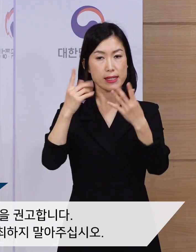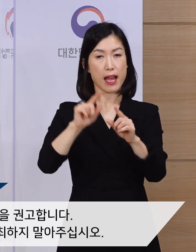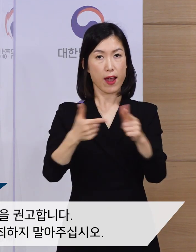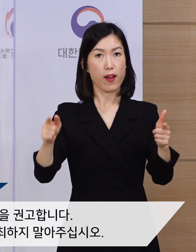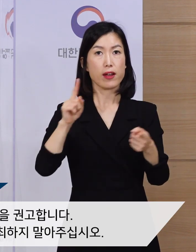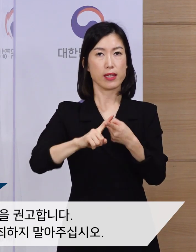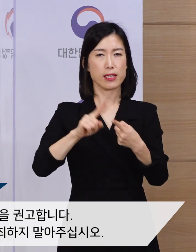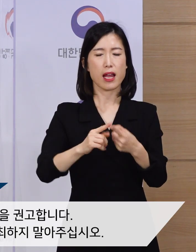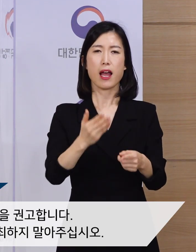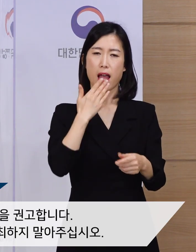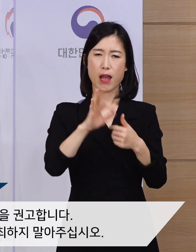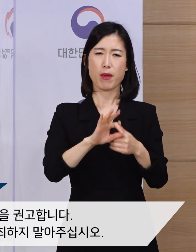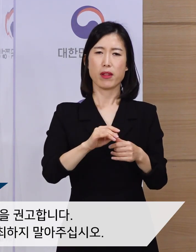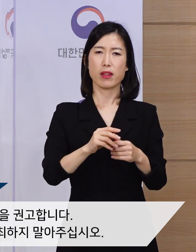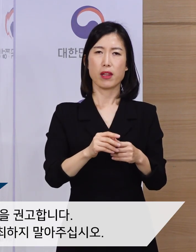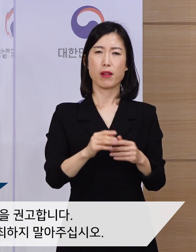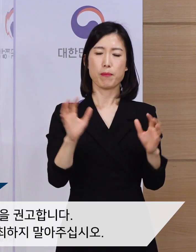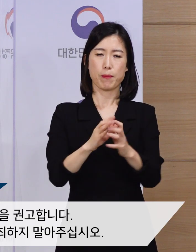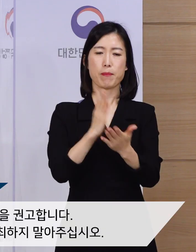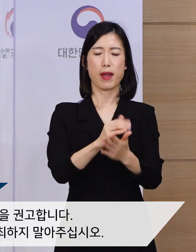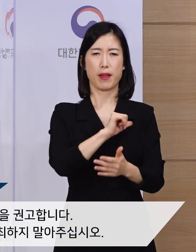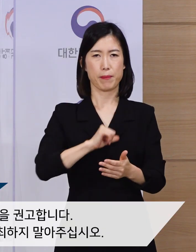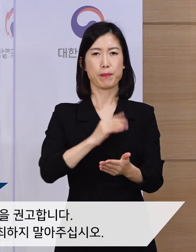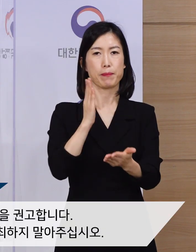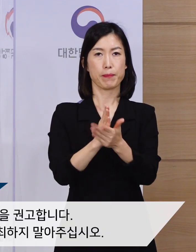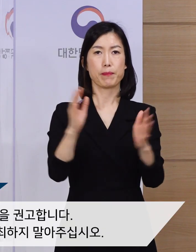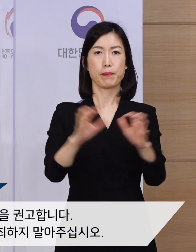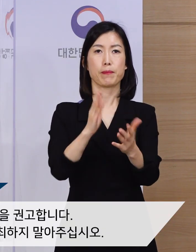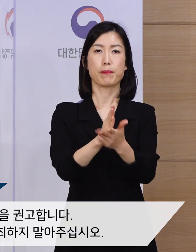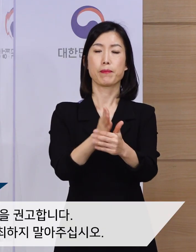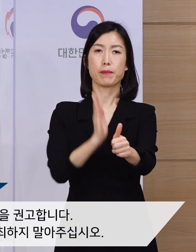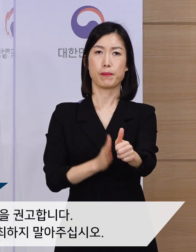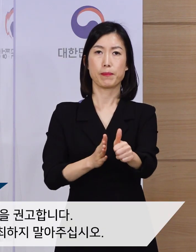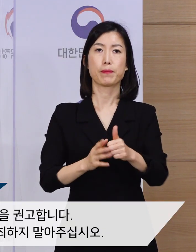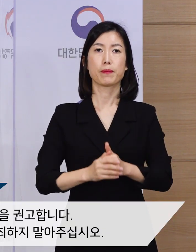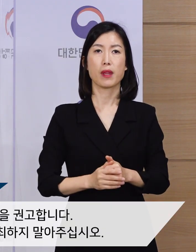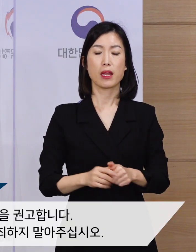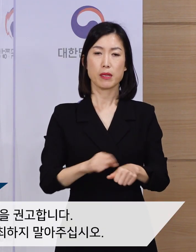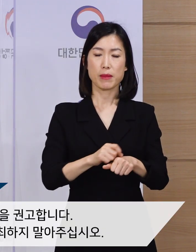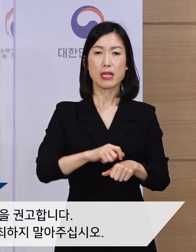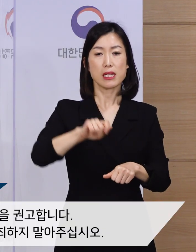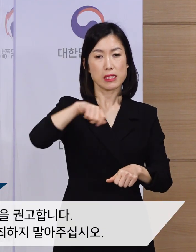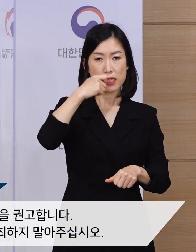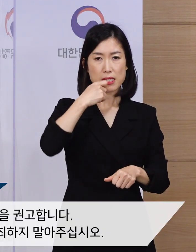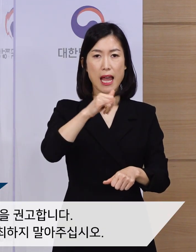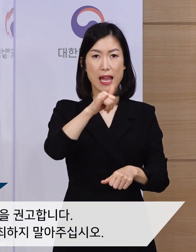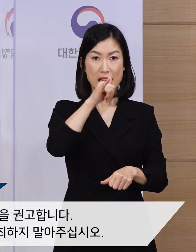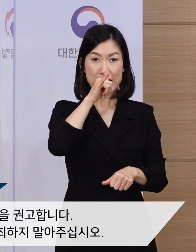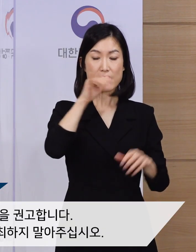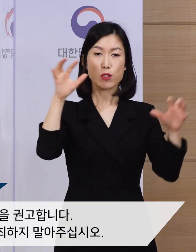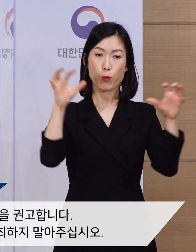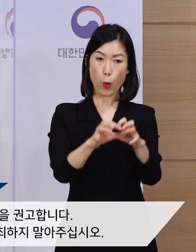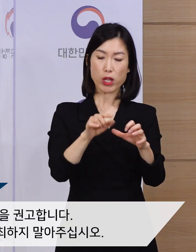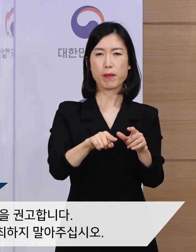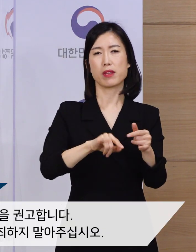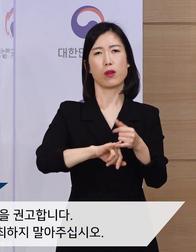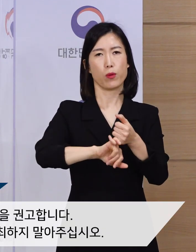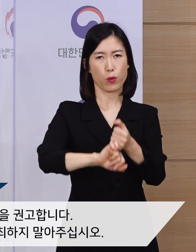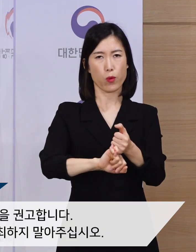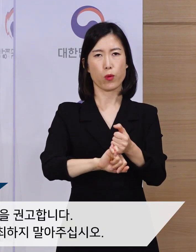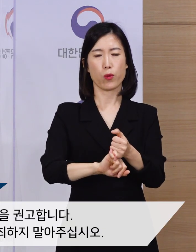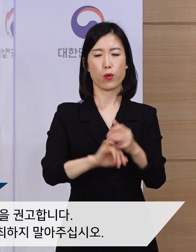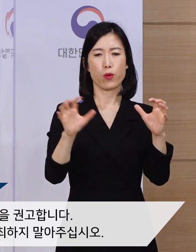대해서도 가급적 자제할 것을 권고합니다. 특히 식사가 동반되는 모임과 행사는